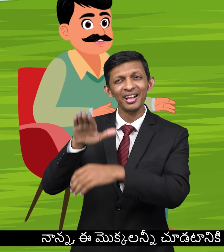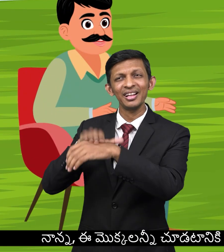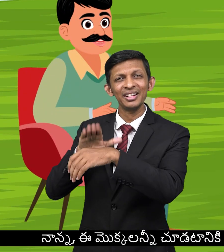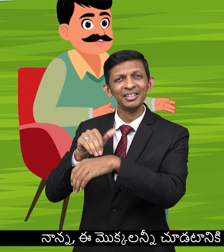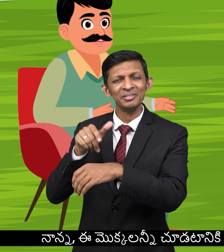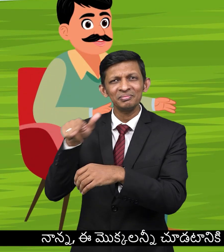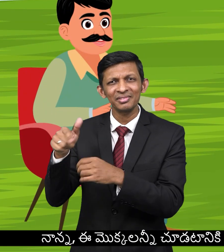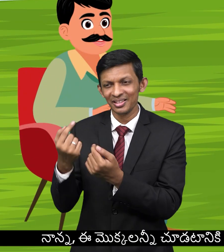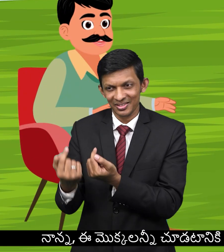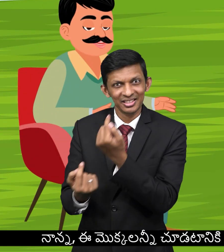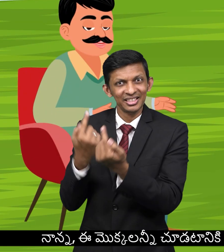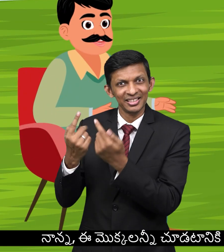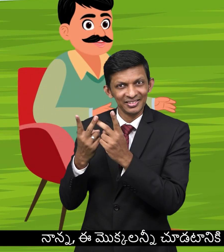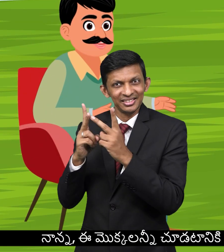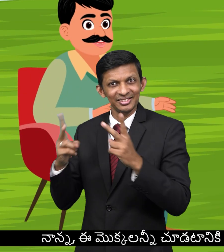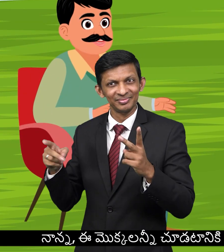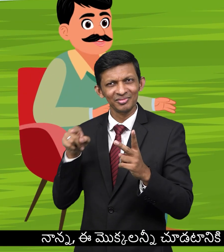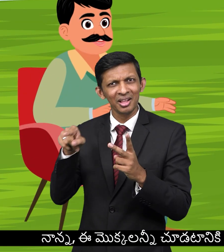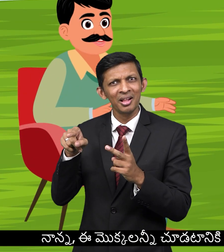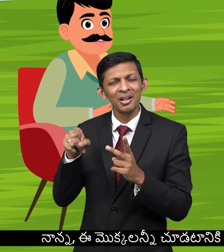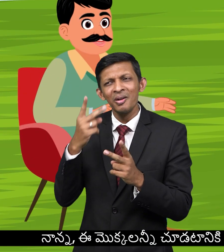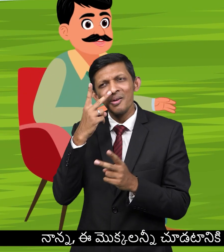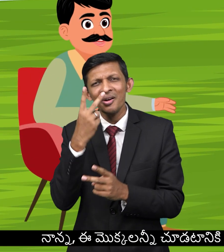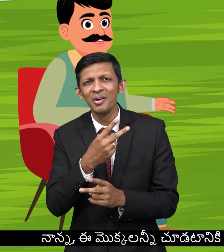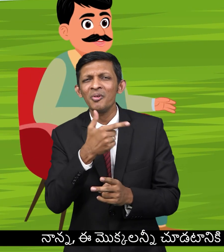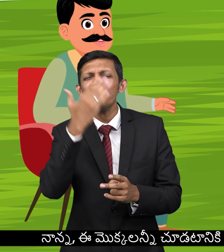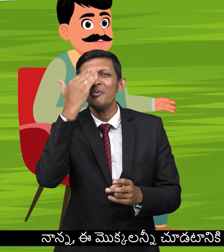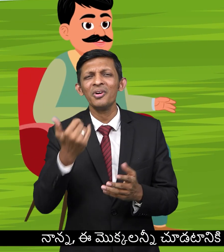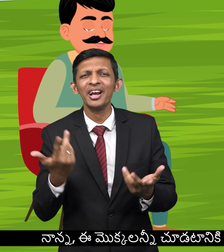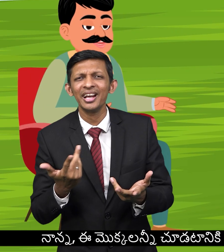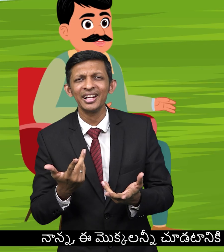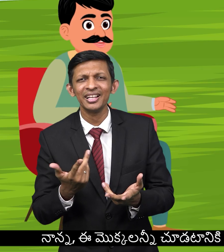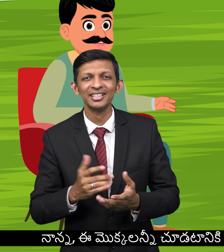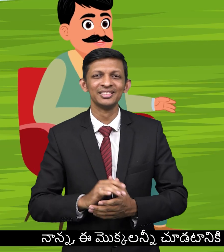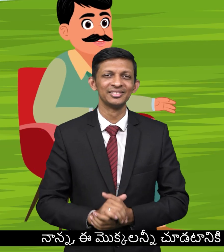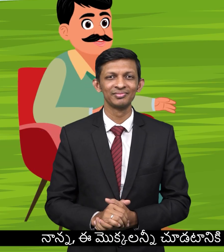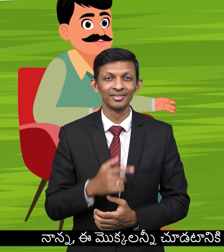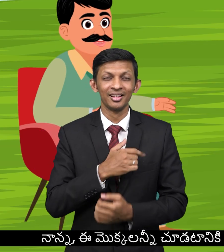నాన్న, ఈ మొక్కలన్నీ చూడటానికి ఎందుకు భిన్నంగా కనిపిస్తున్నాయి?